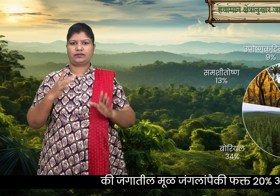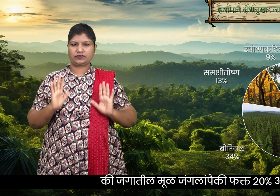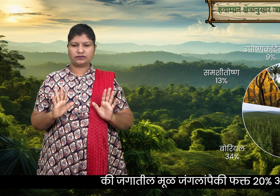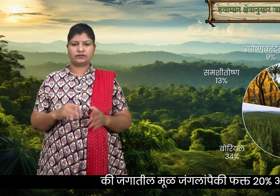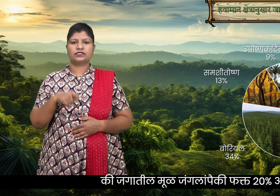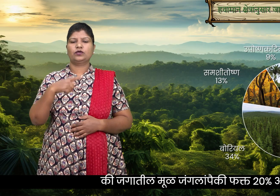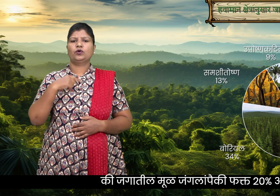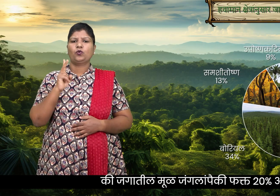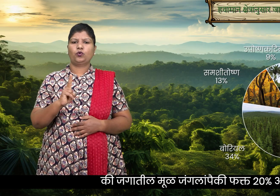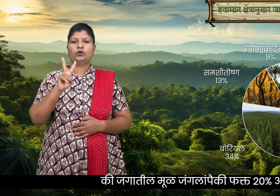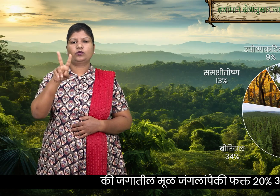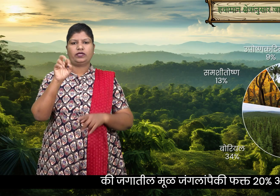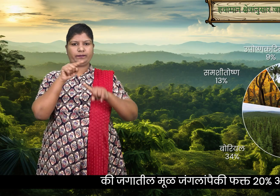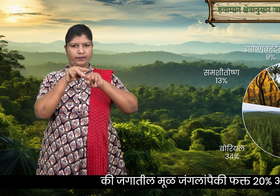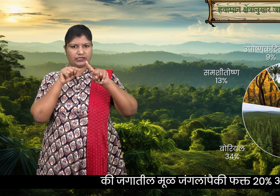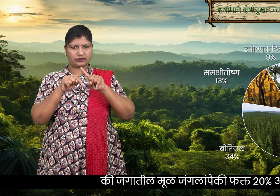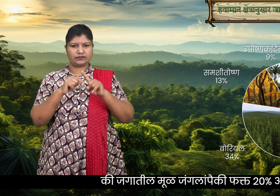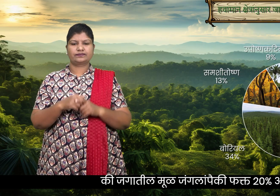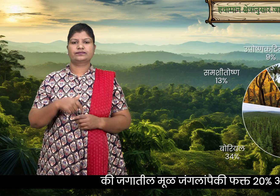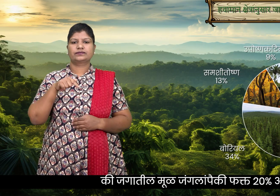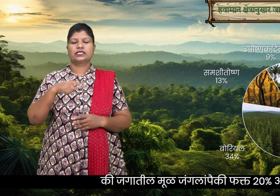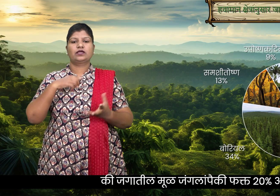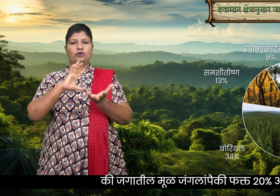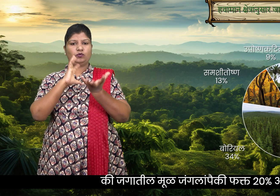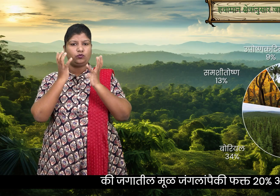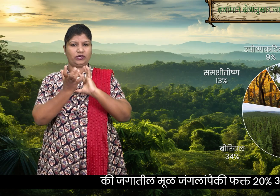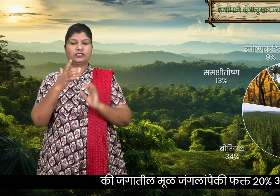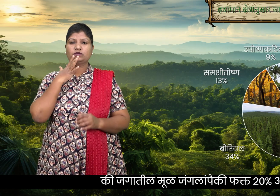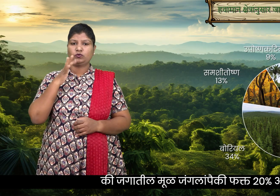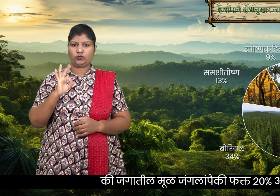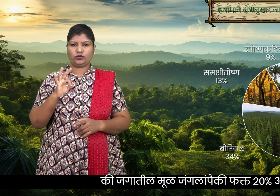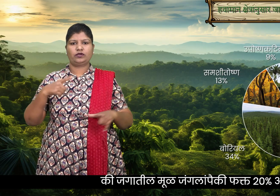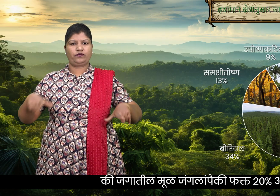की जगातील मूळ जंगलांपैकी फक्त 20% अखंड